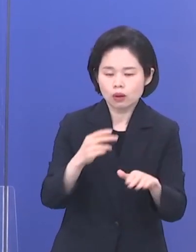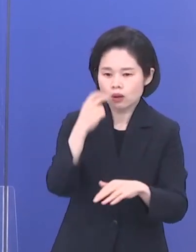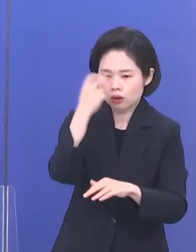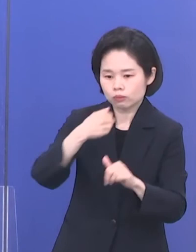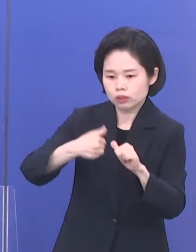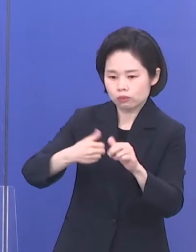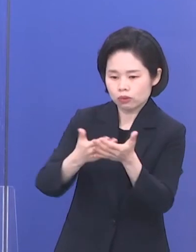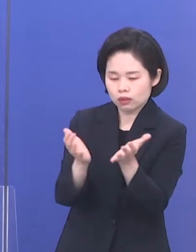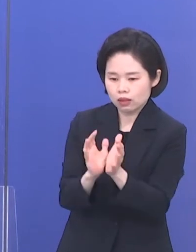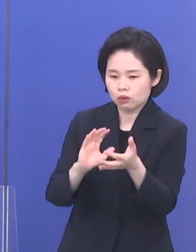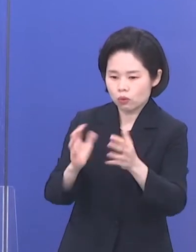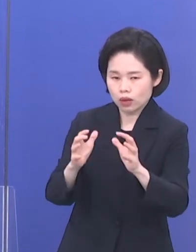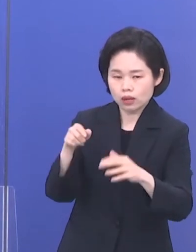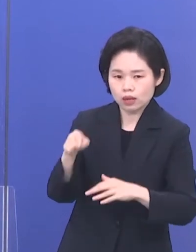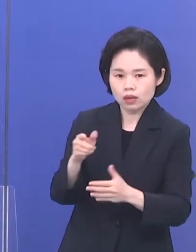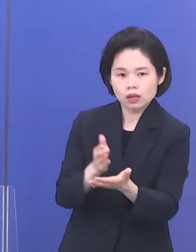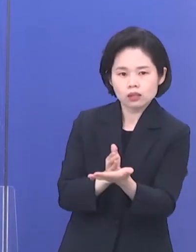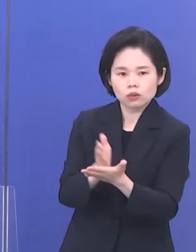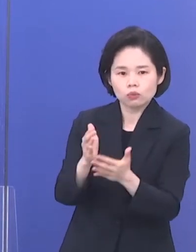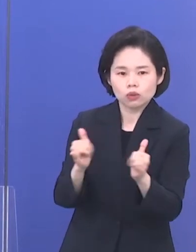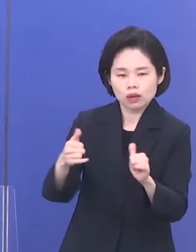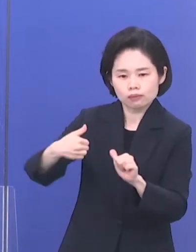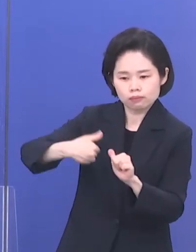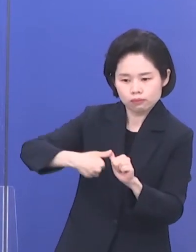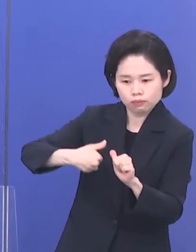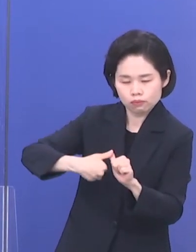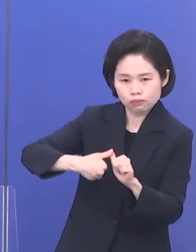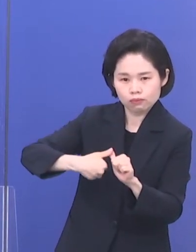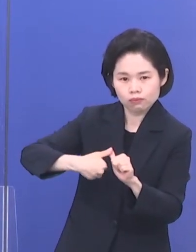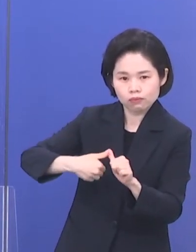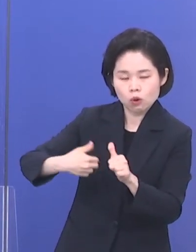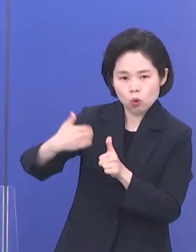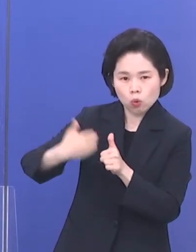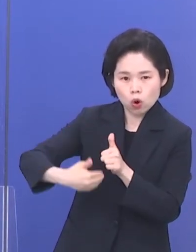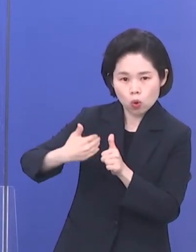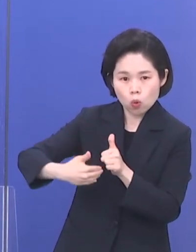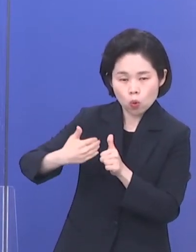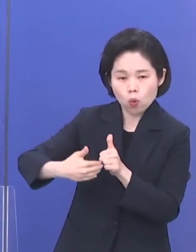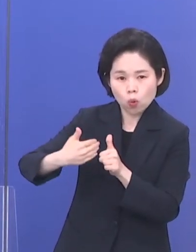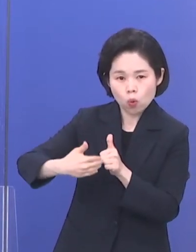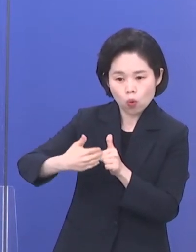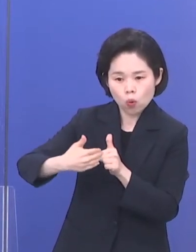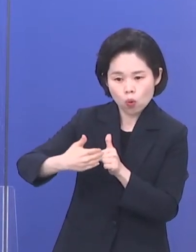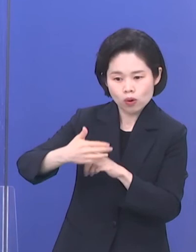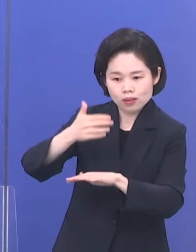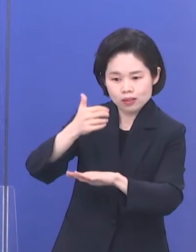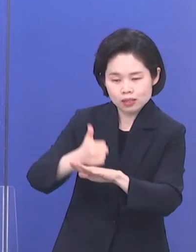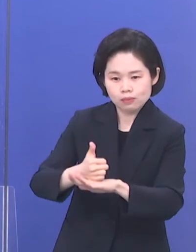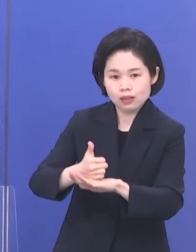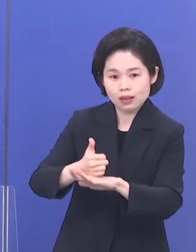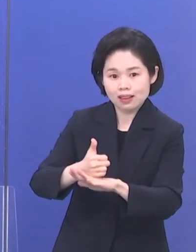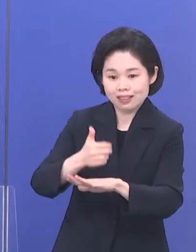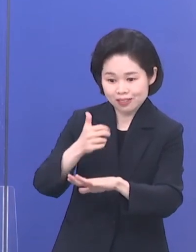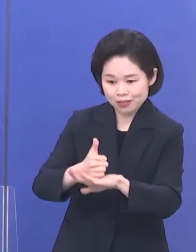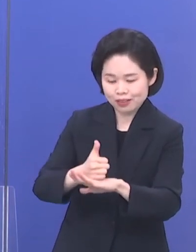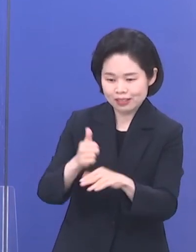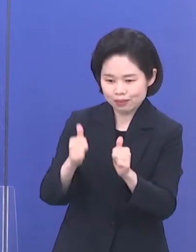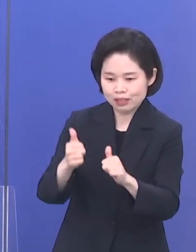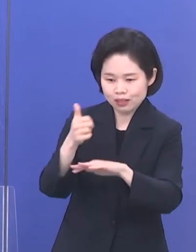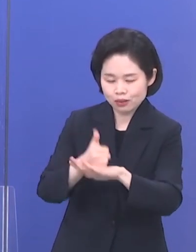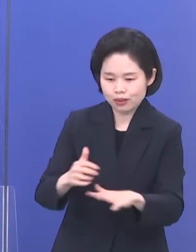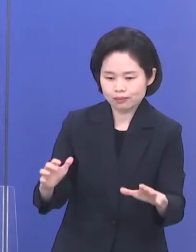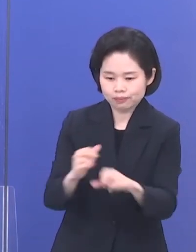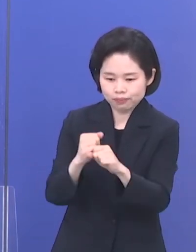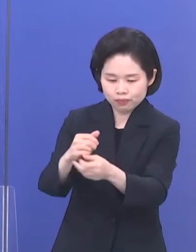통해 얻은 전문가 의견과 권고사항 등 심사 결과를 종합해서 신청